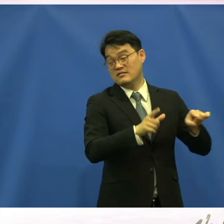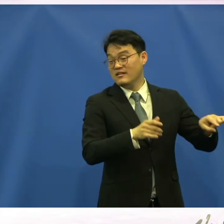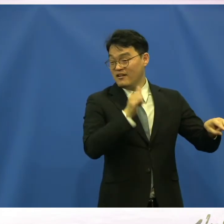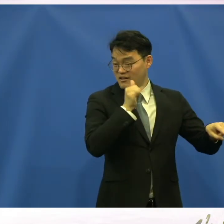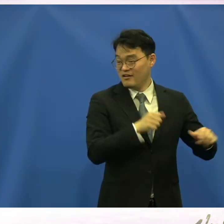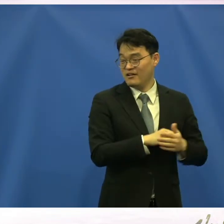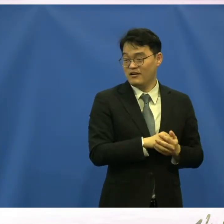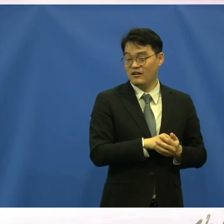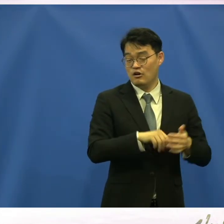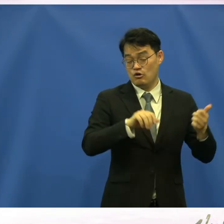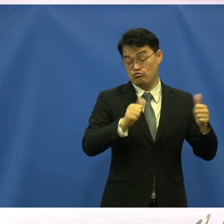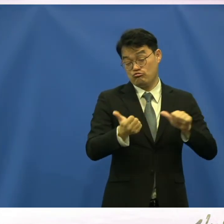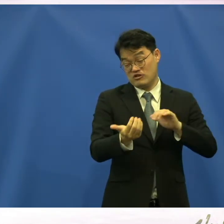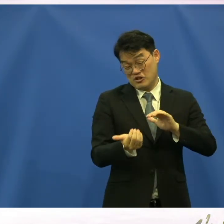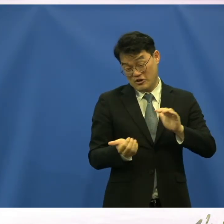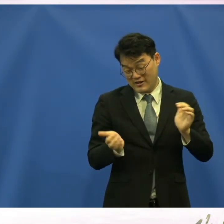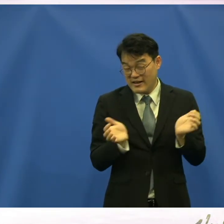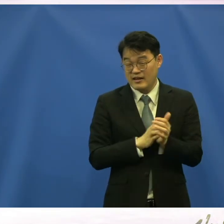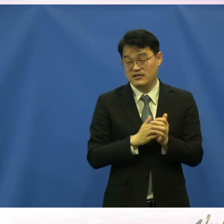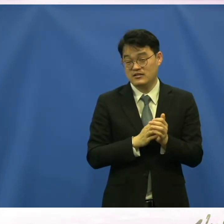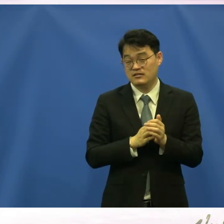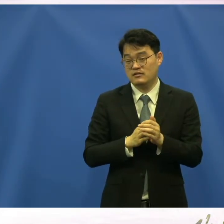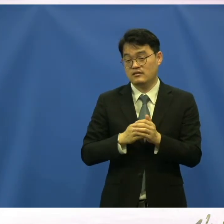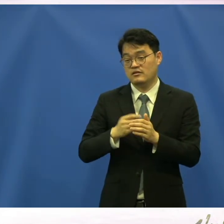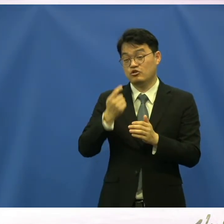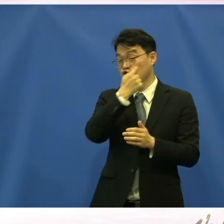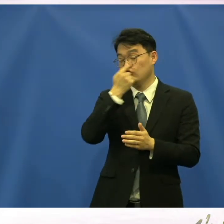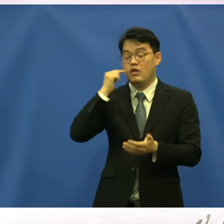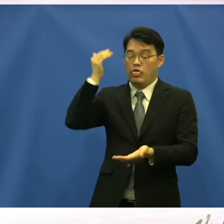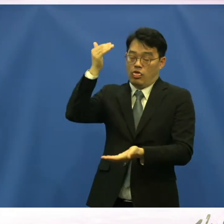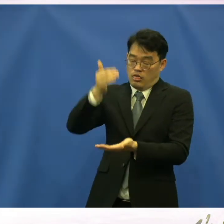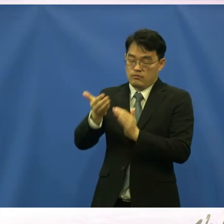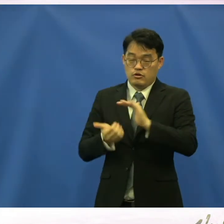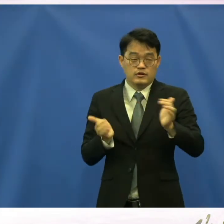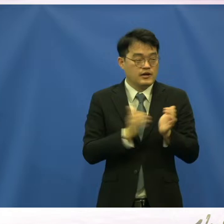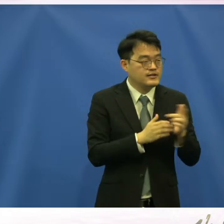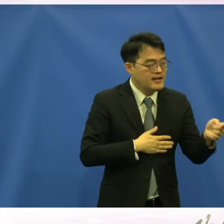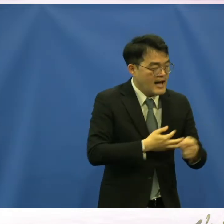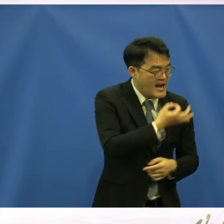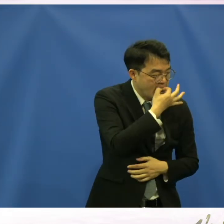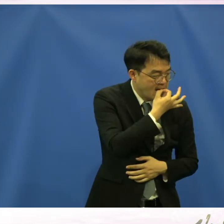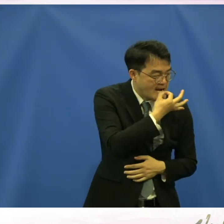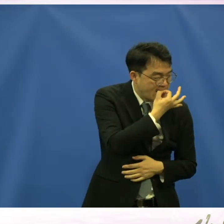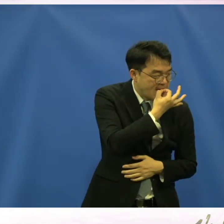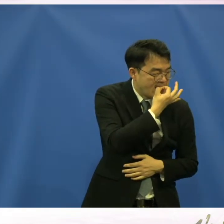죽기 전까지 그 자아가 안 죽는 거예요. 그렇게 힘든 거죠.